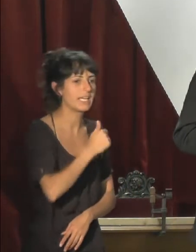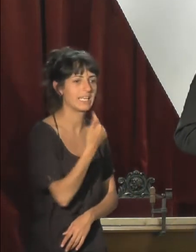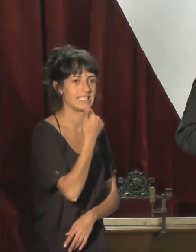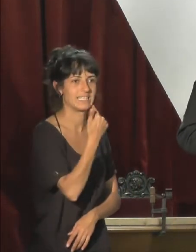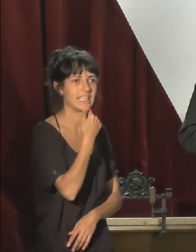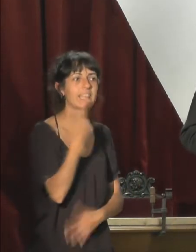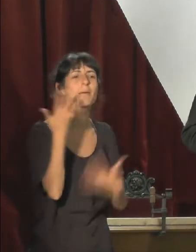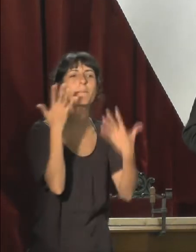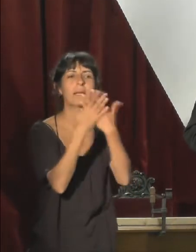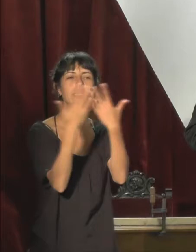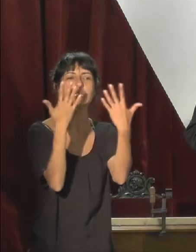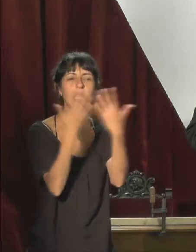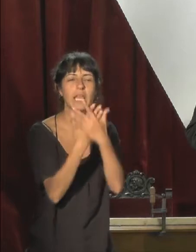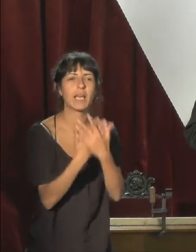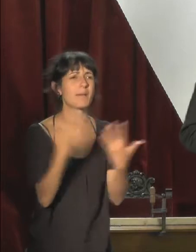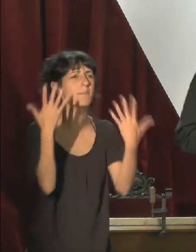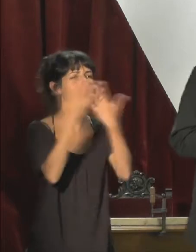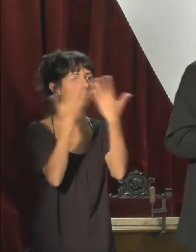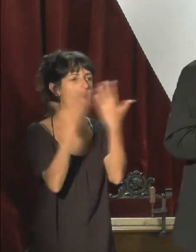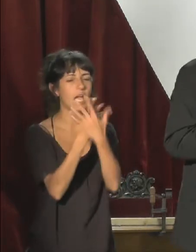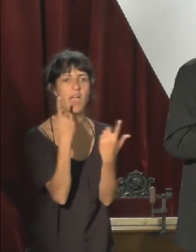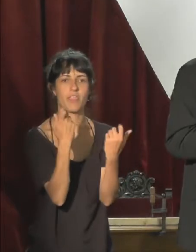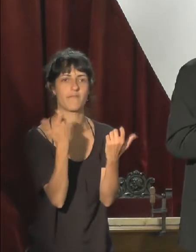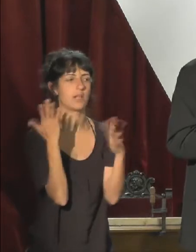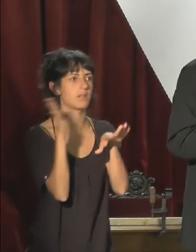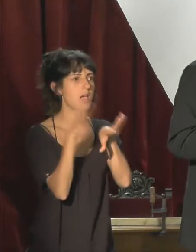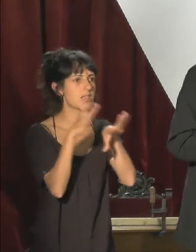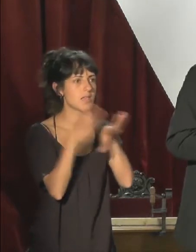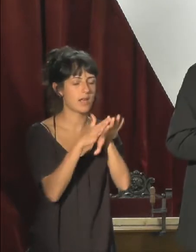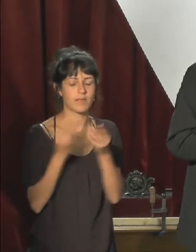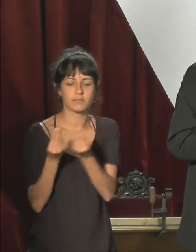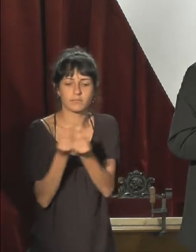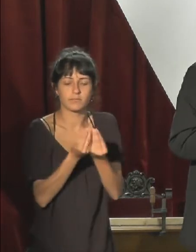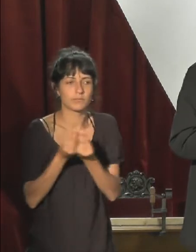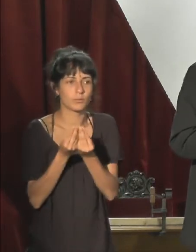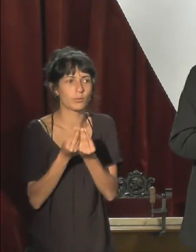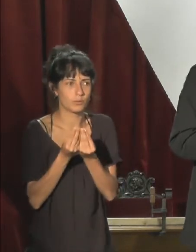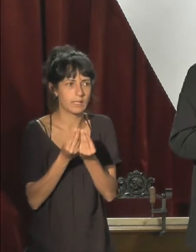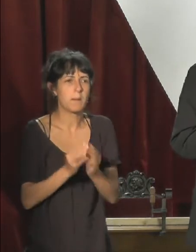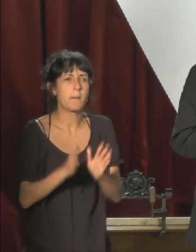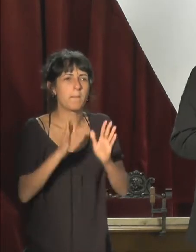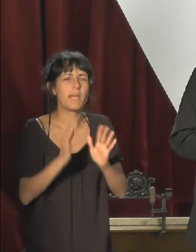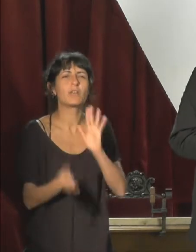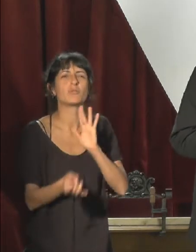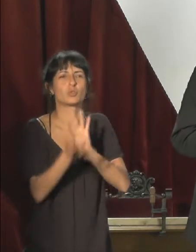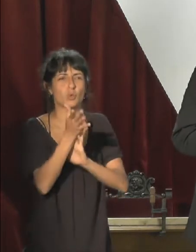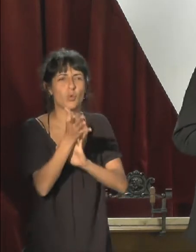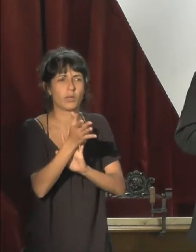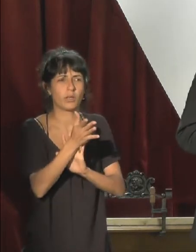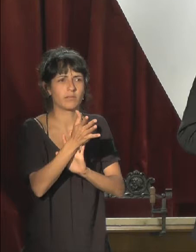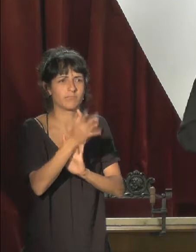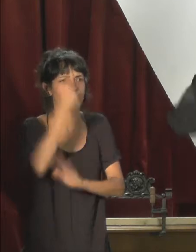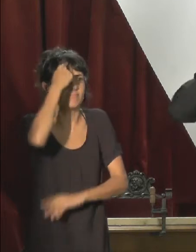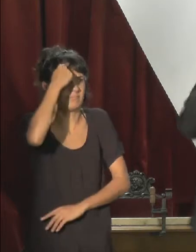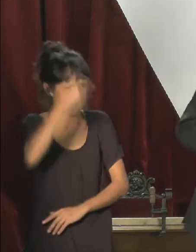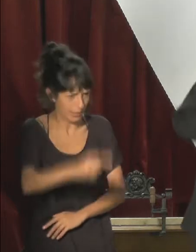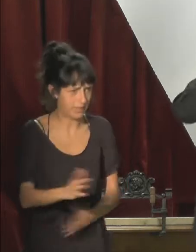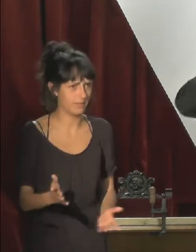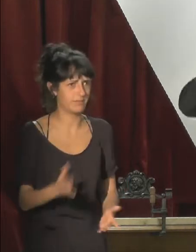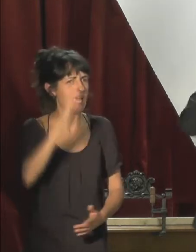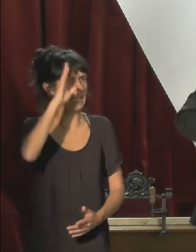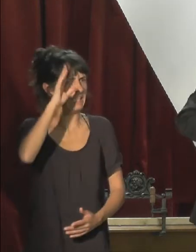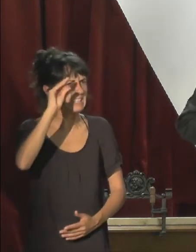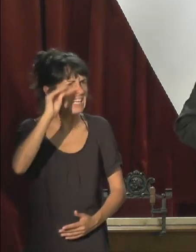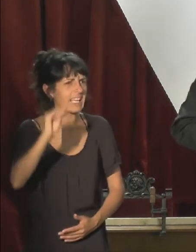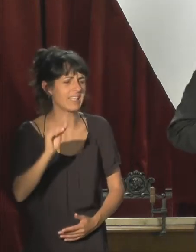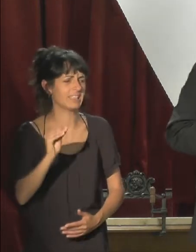das esquerdas, como acto consciente, como acto revolucionario, intelixente